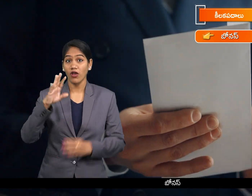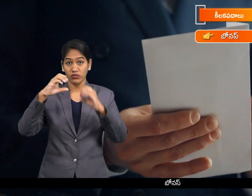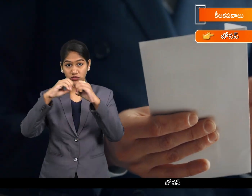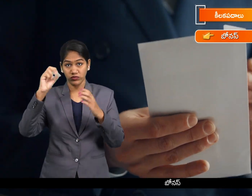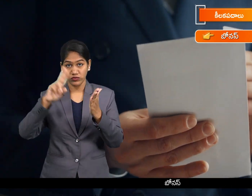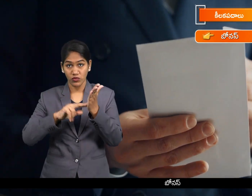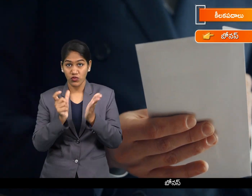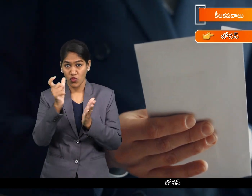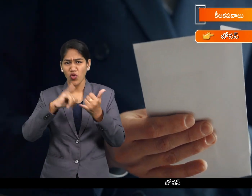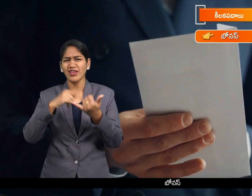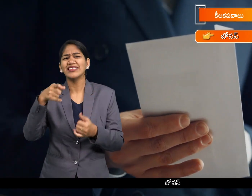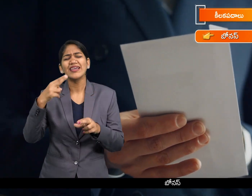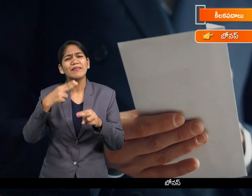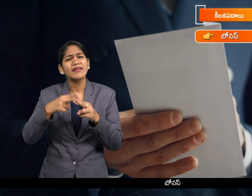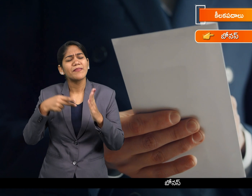బోనస్